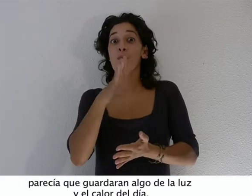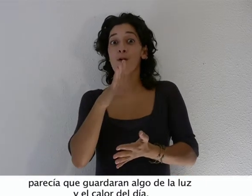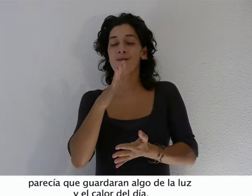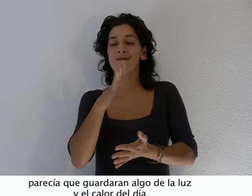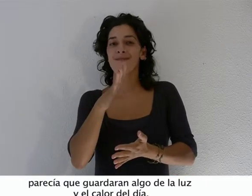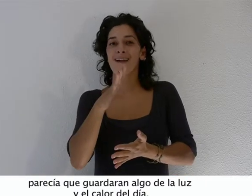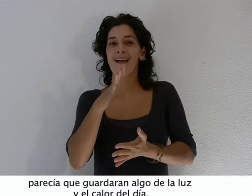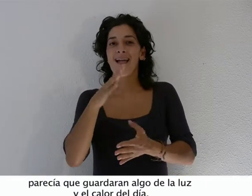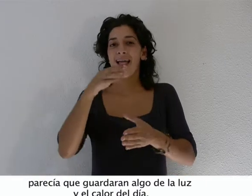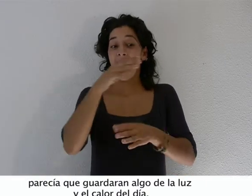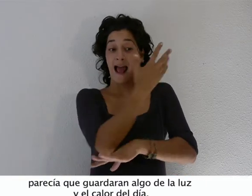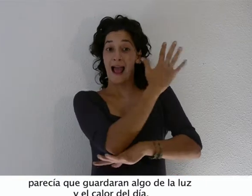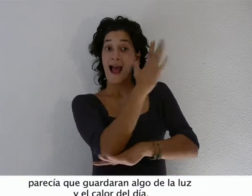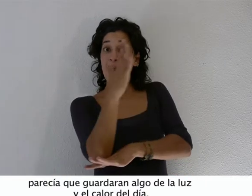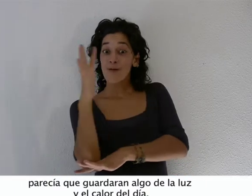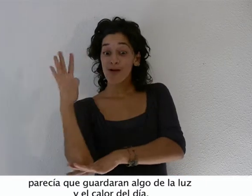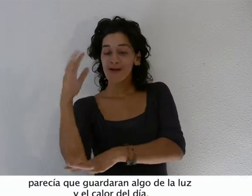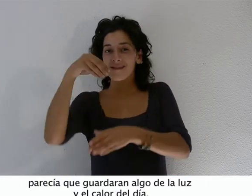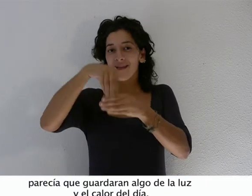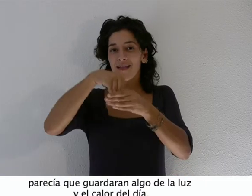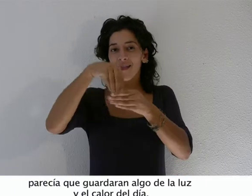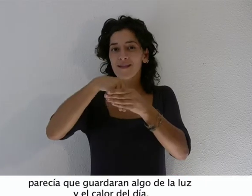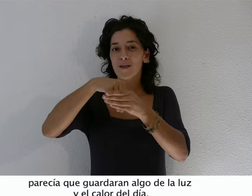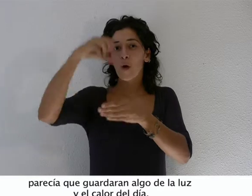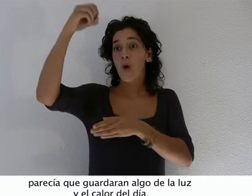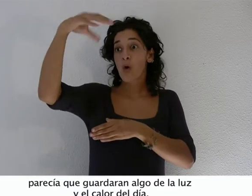Parecía que guardaran algo de la luz y el calor del día.